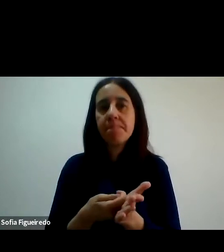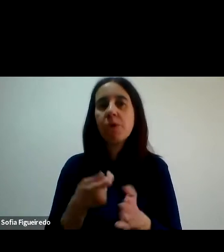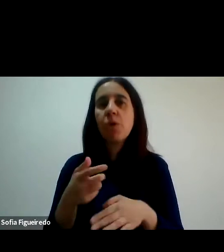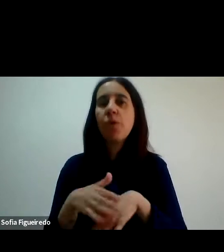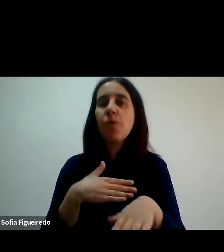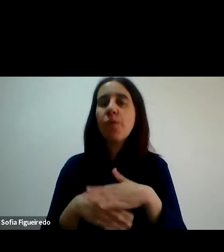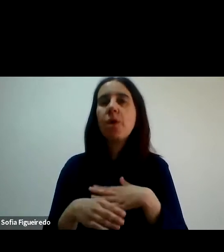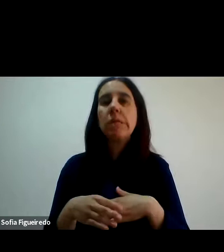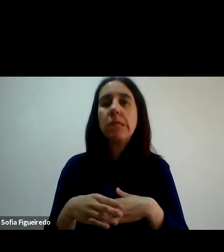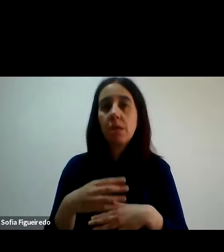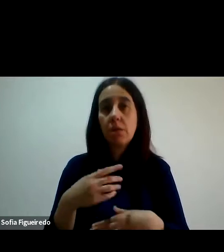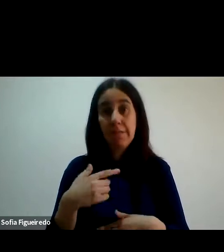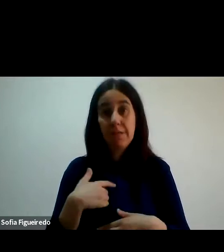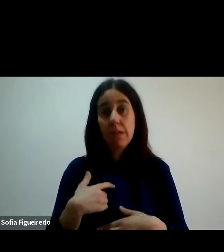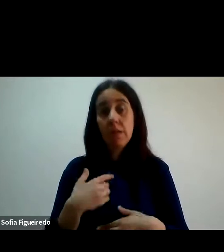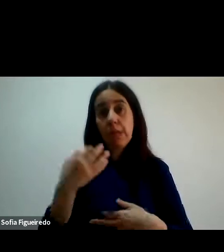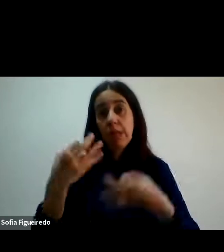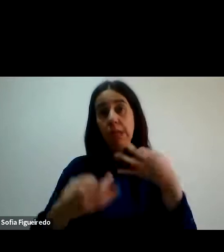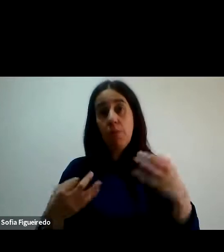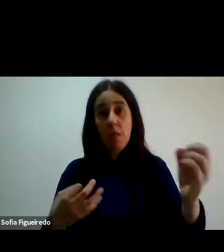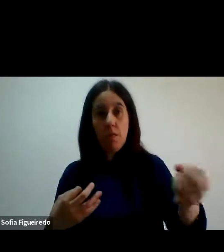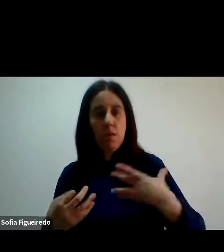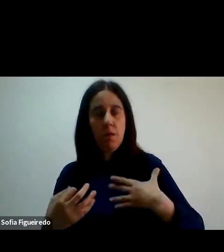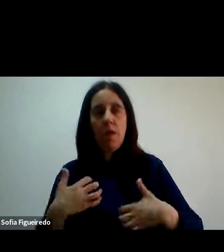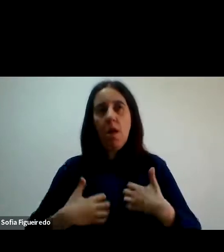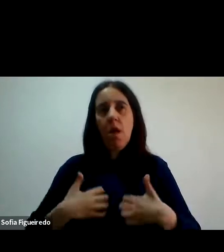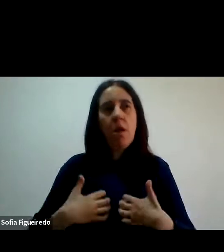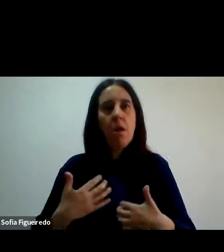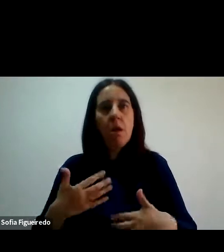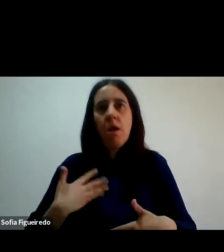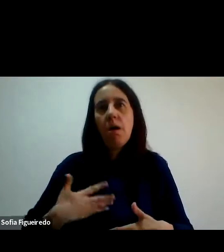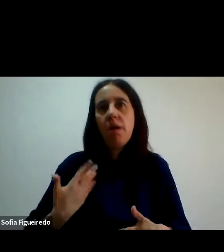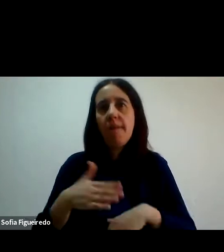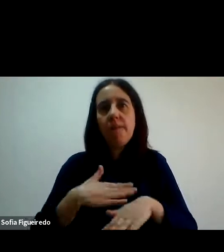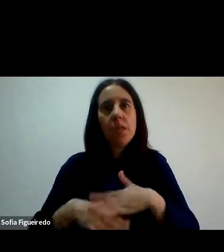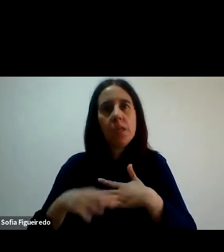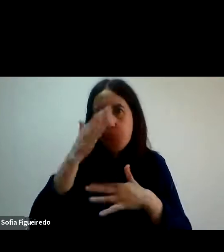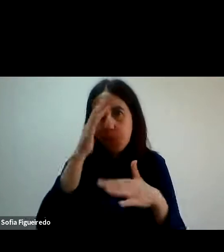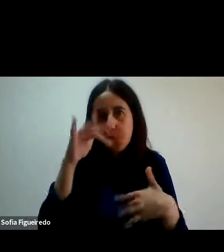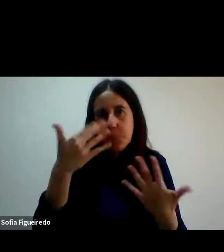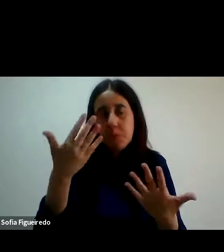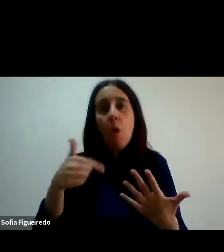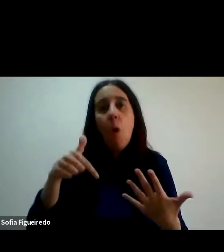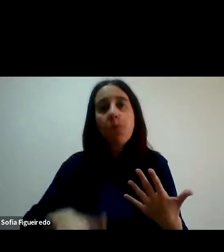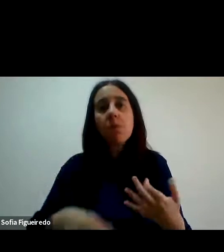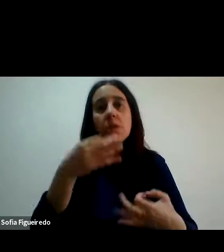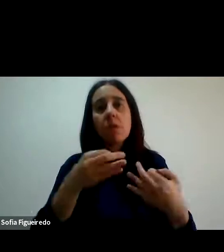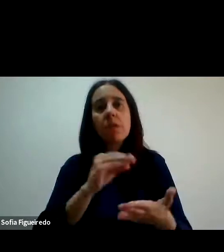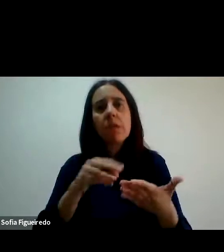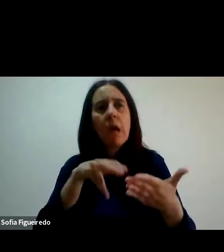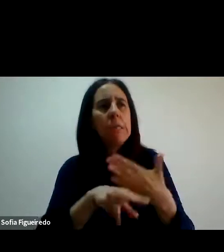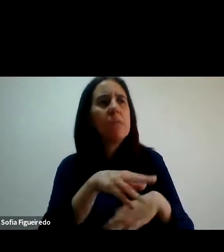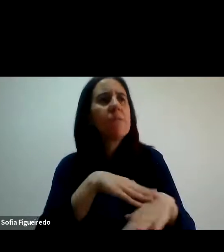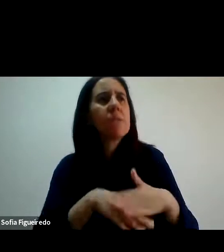muitas vezes as pessoas recebiam uma injunção no tribunal, ficavam em pânico, sem saber o que é que tinham que fazer, e a primeira coisa que faziam era ir ao tribunal, à secretaria, perguntar o que é que tinham que